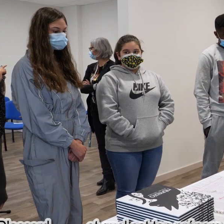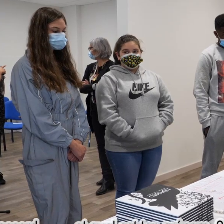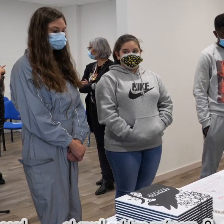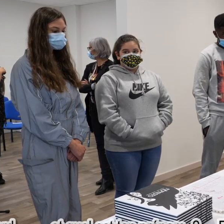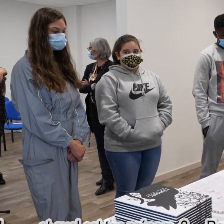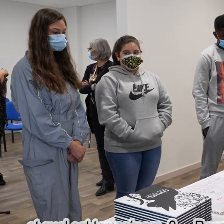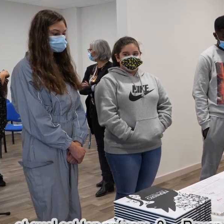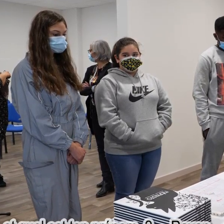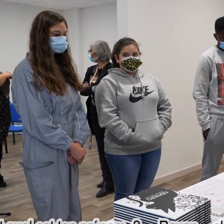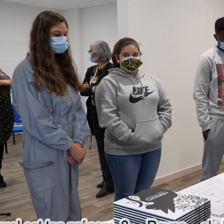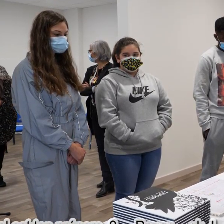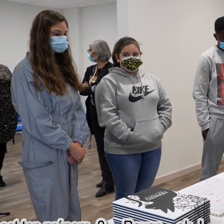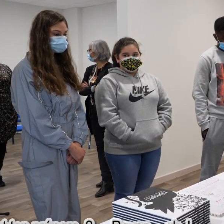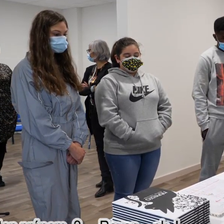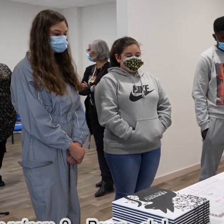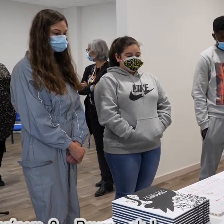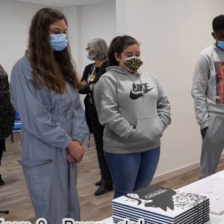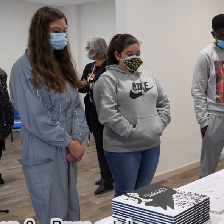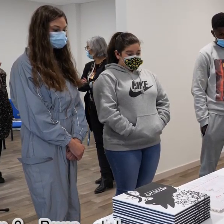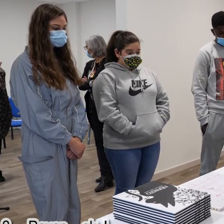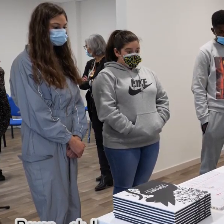D'accord. Et quel est ton prénom ?